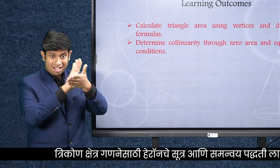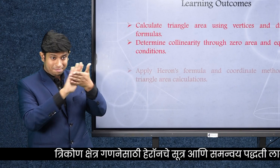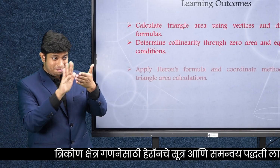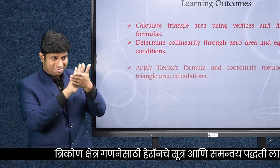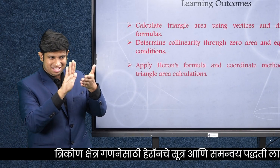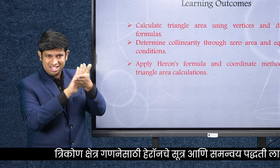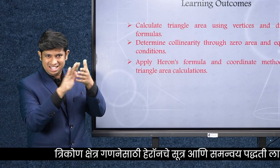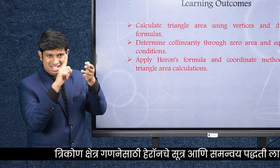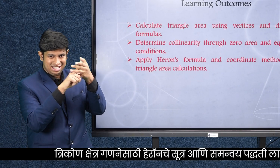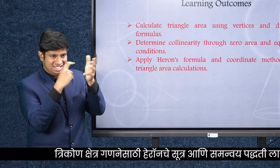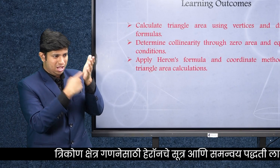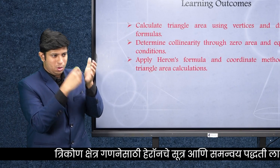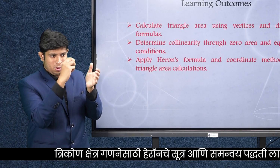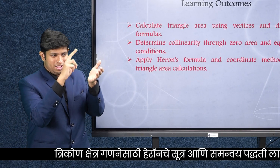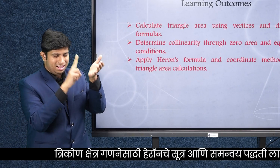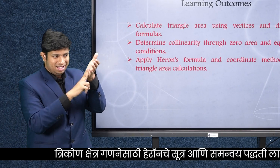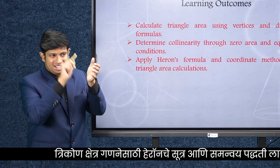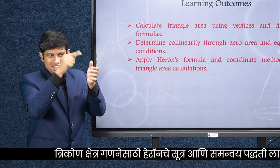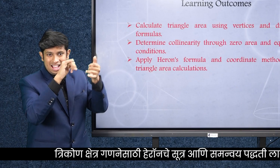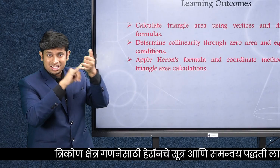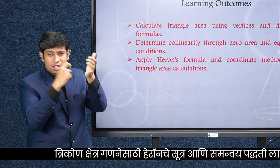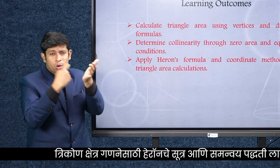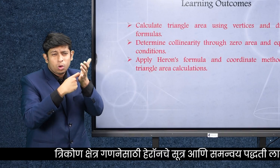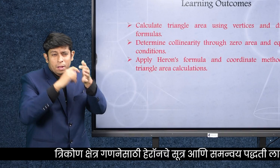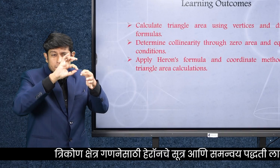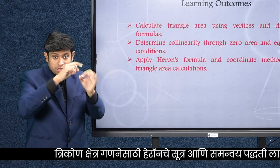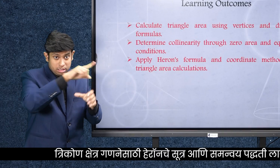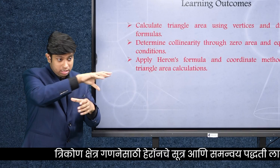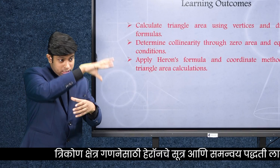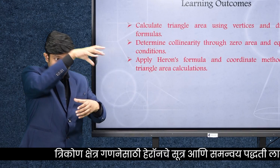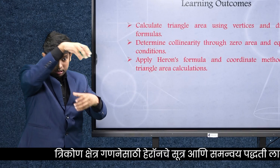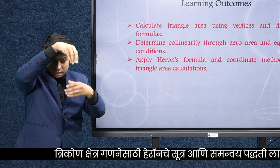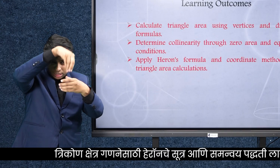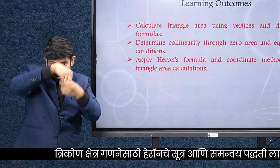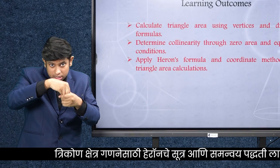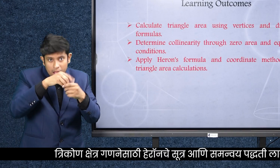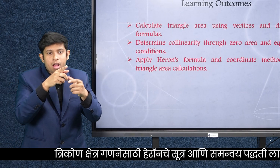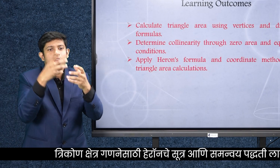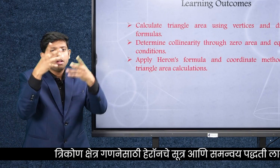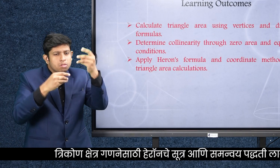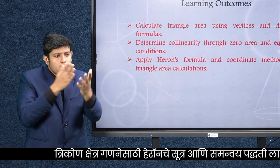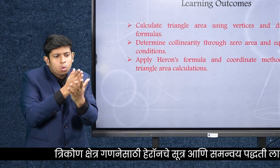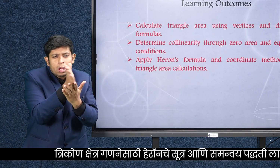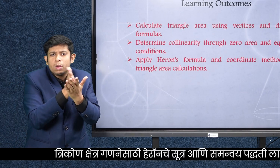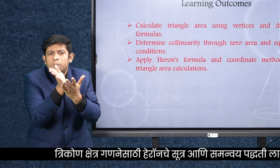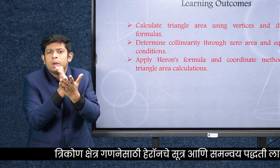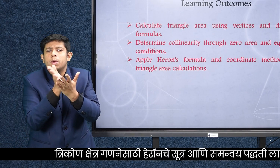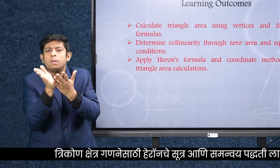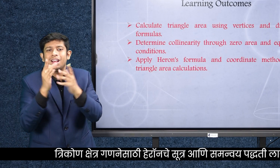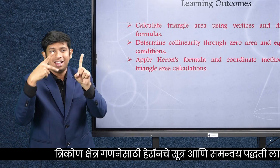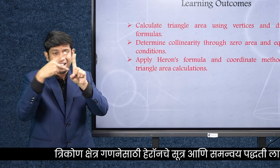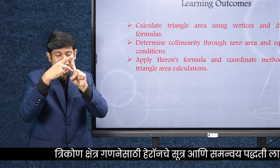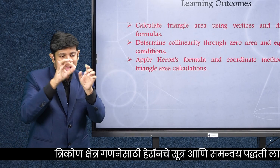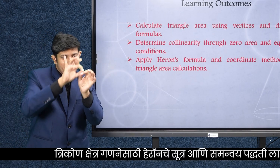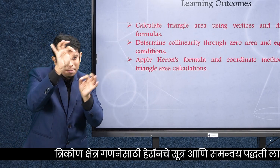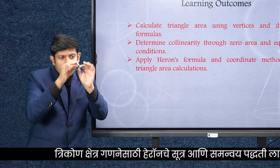त्रिकोण क्षेत्र गणनेसाठी हेरॉनचं सूत्र आणि समन्वय पद्धती लागू करा.